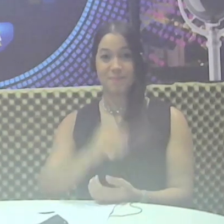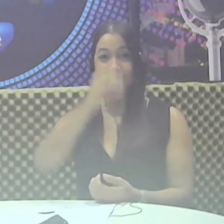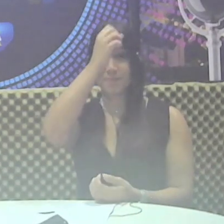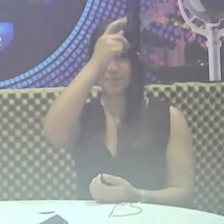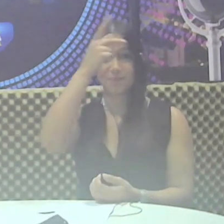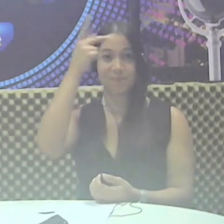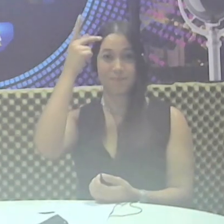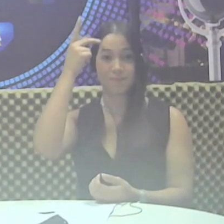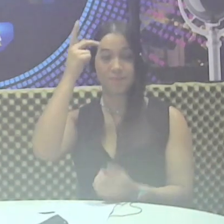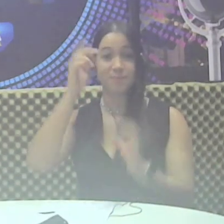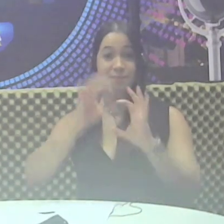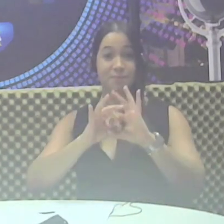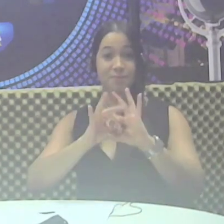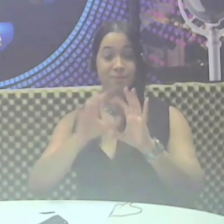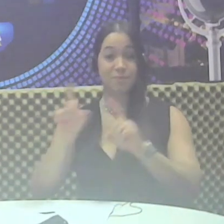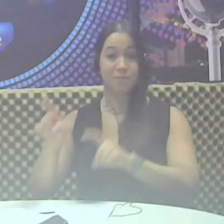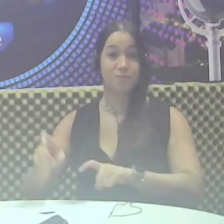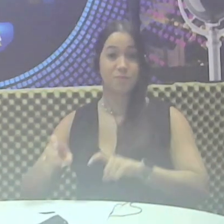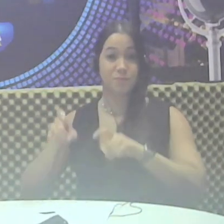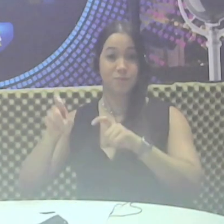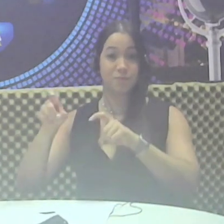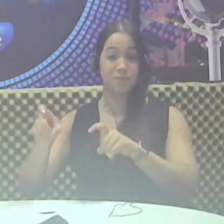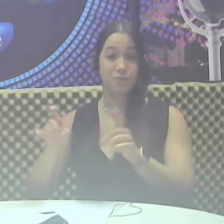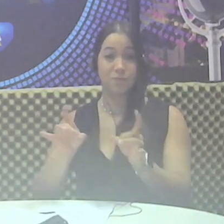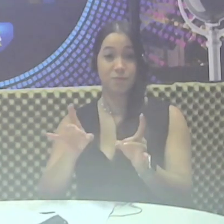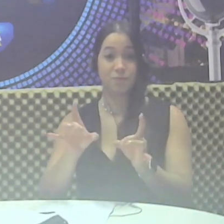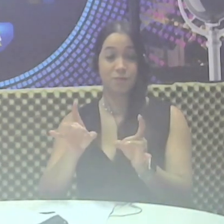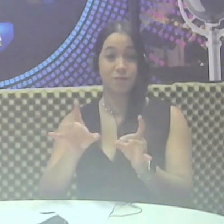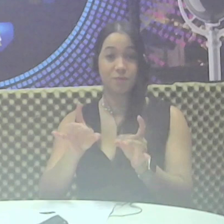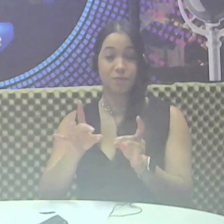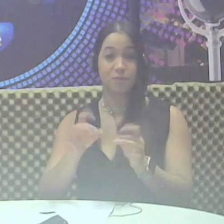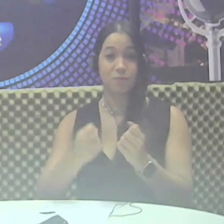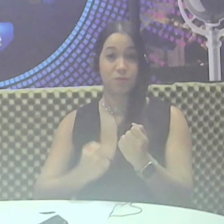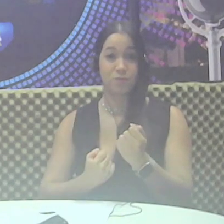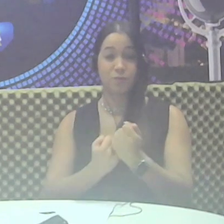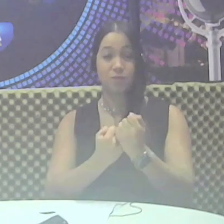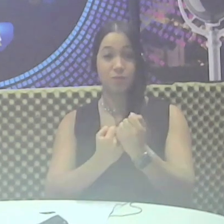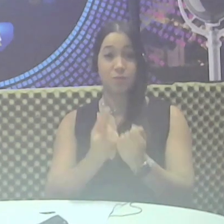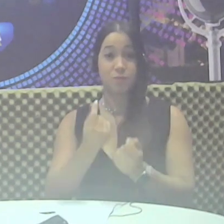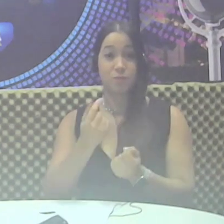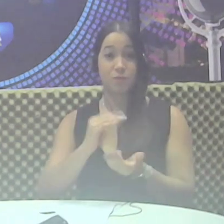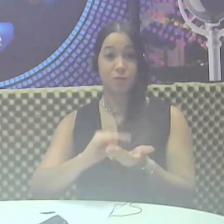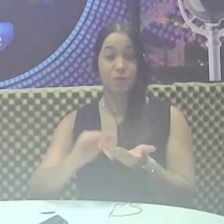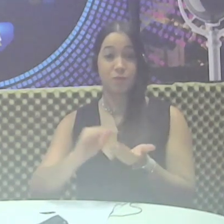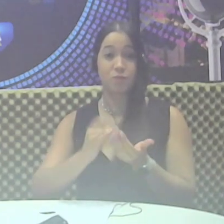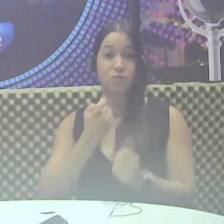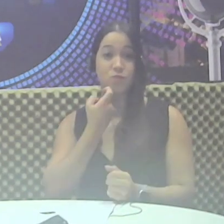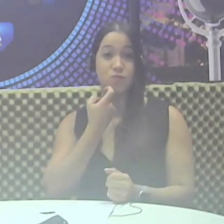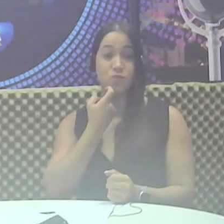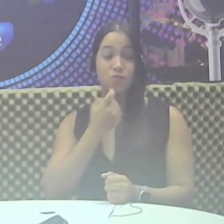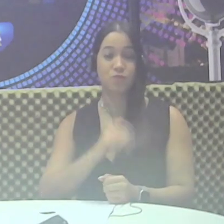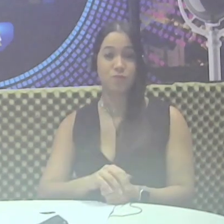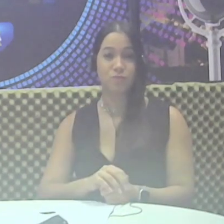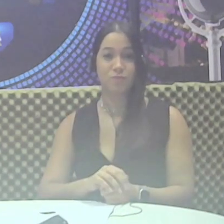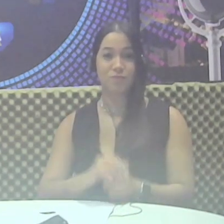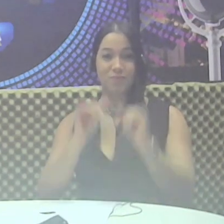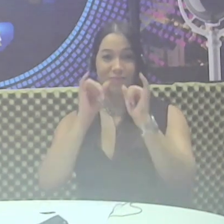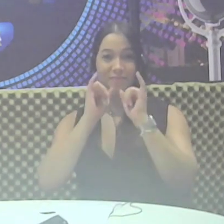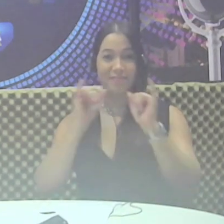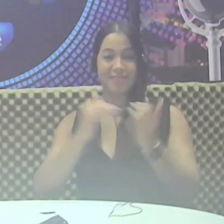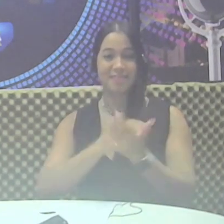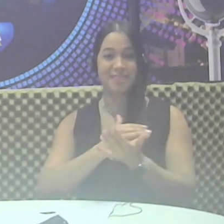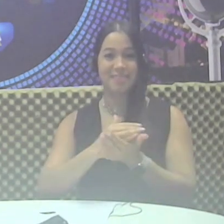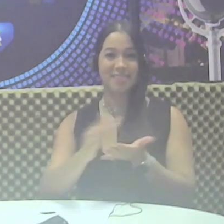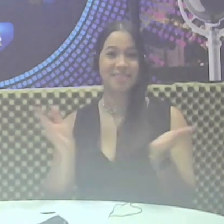Prefeitura disponibiliza a produtores rurais venda subsidiada e a preço de custo de peixes. Essas e